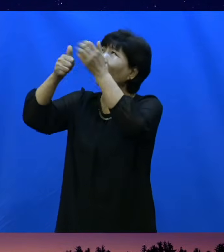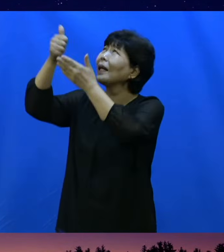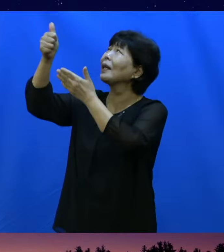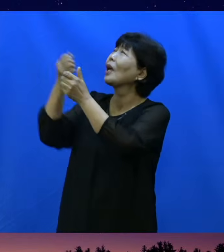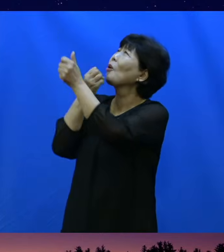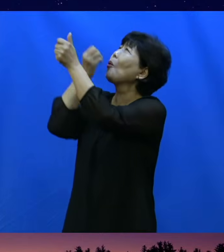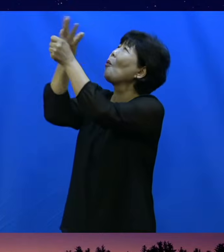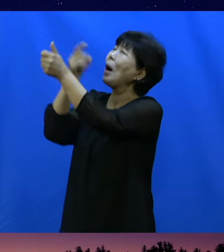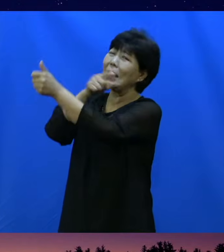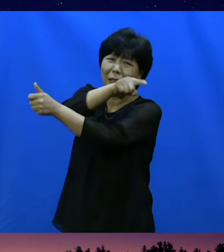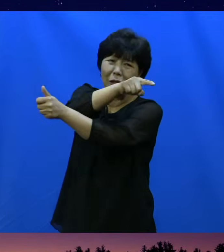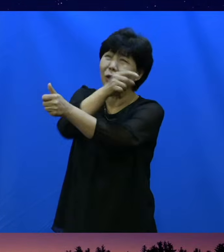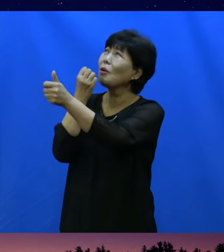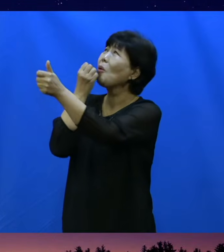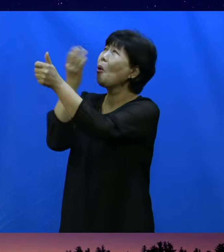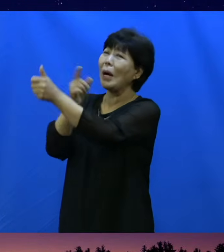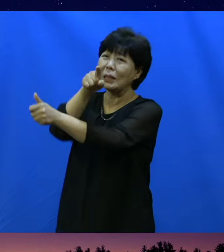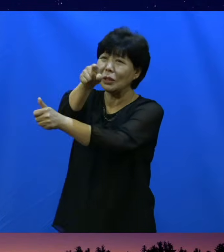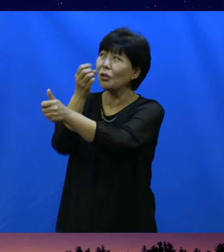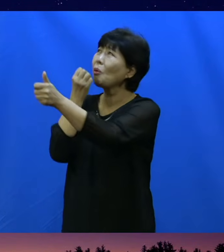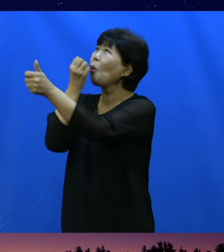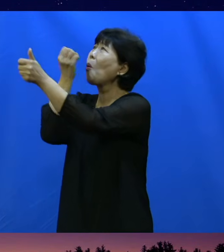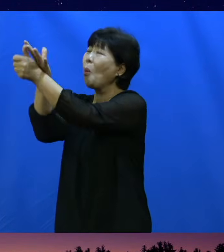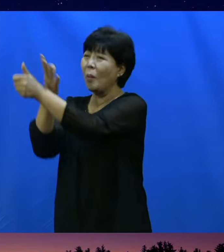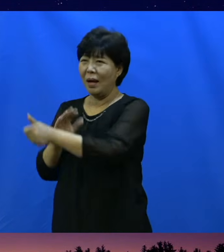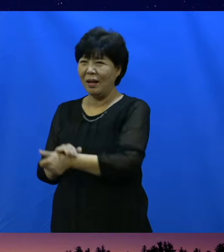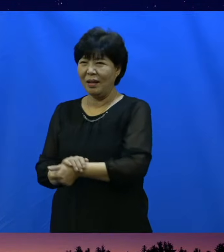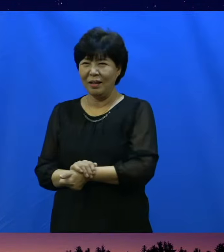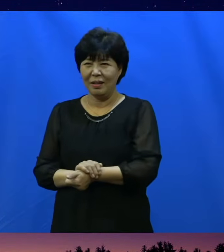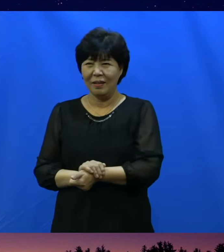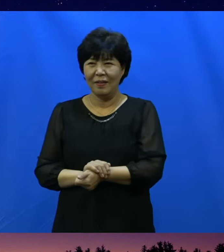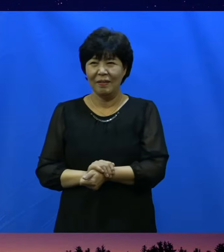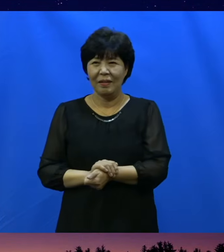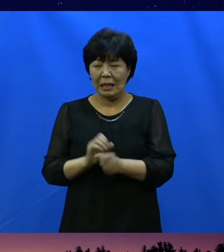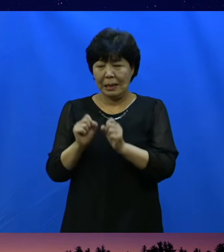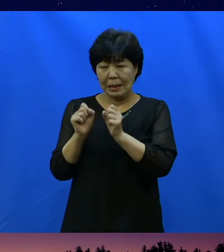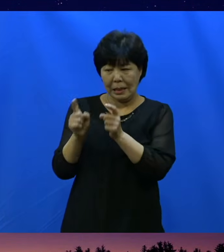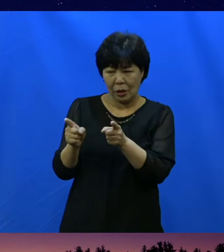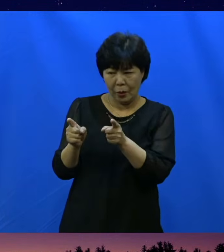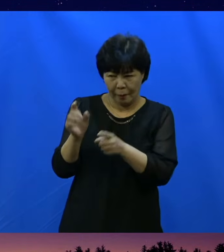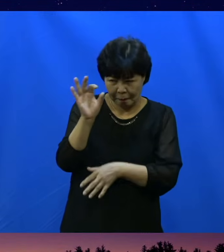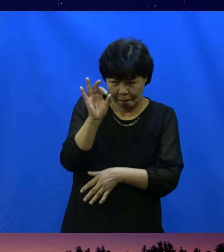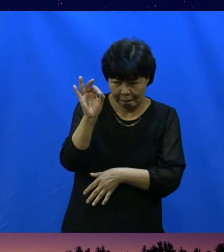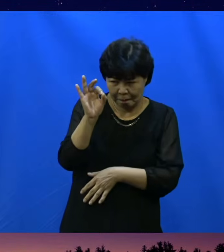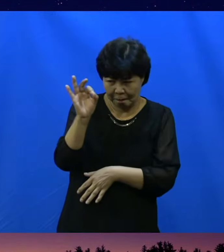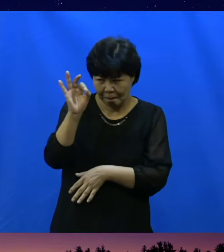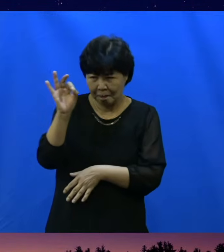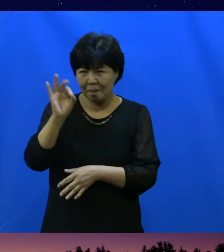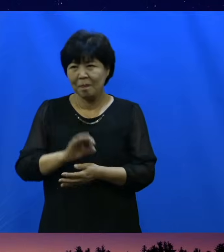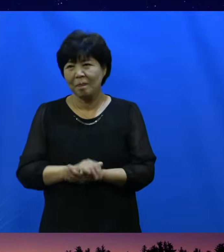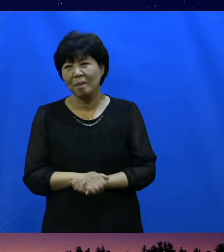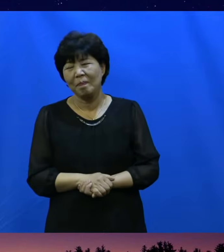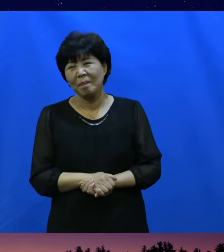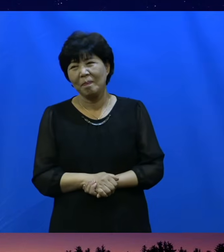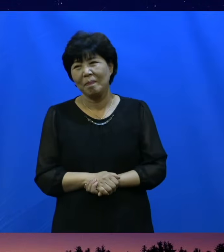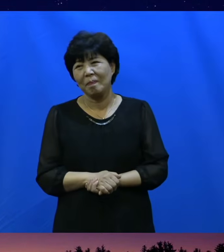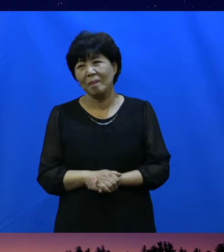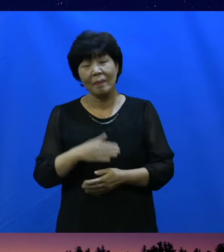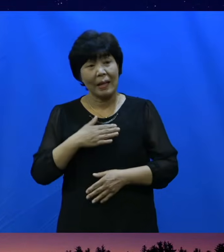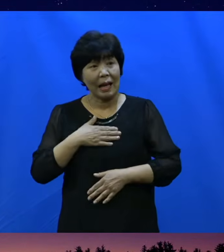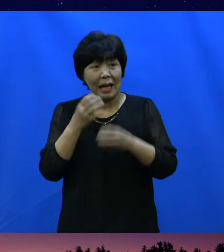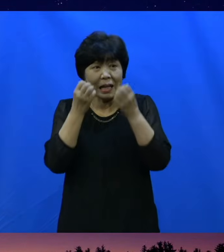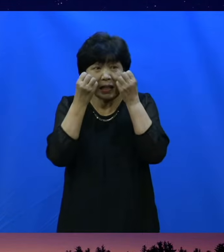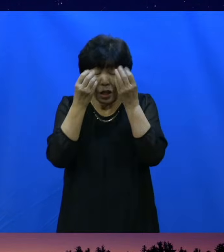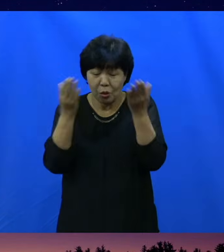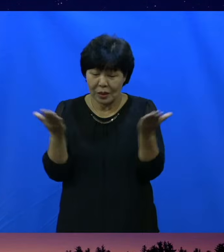그냥 막 허공에 되는 게 아니에요. 절묘한 타이밍에 밀고 들어오는 겁니다. 내가 뭔가 새로운 일을